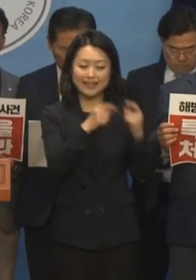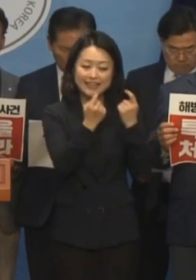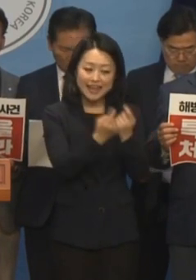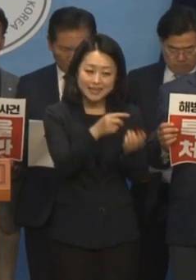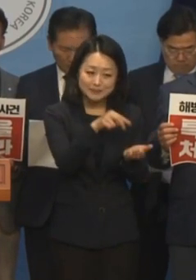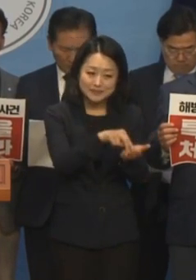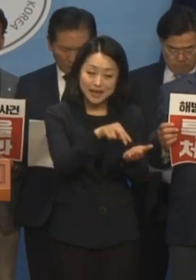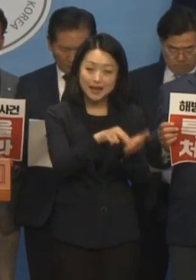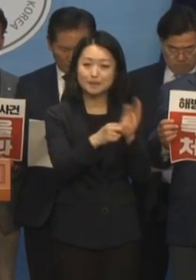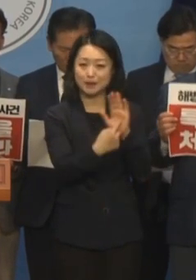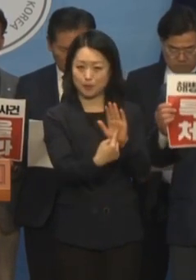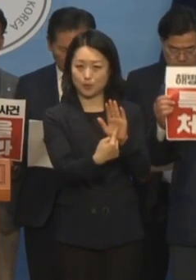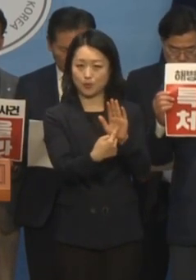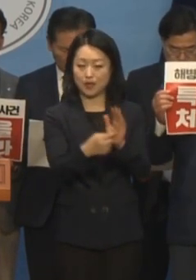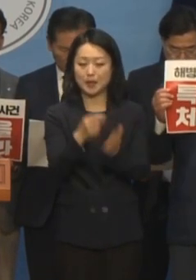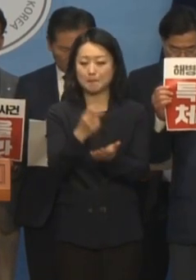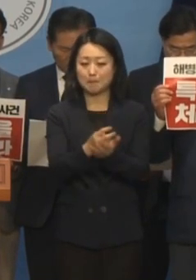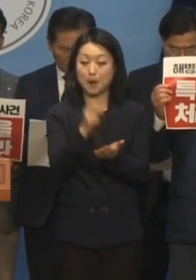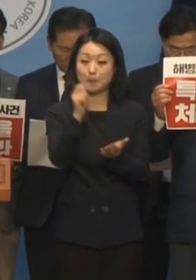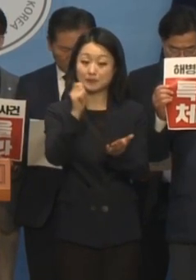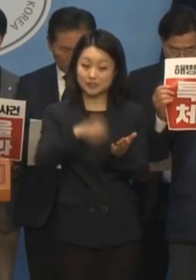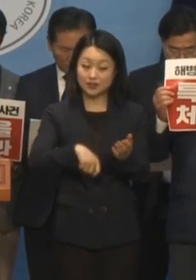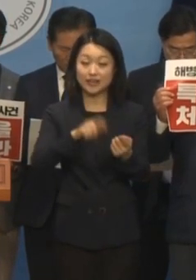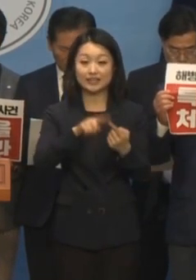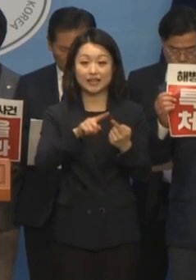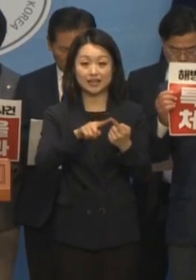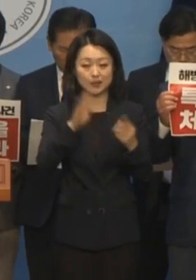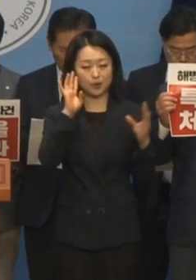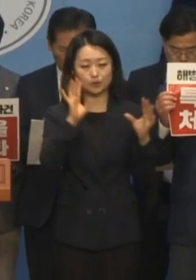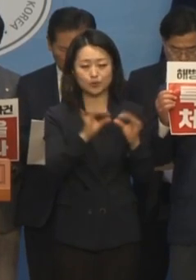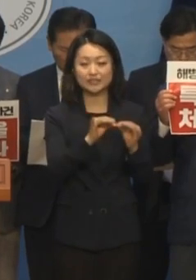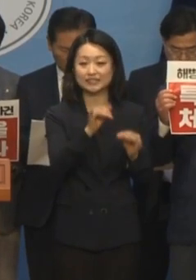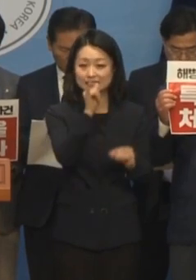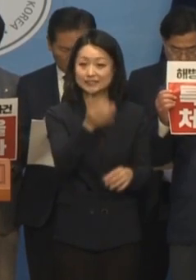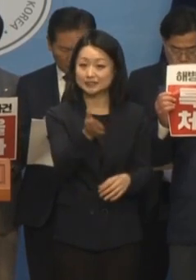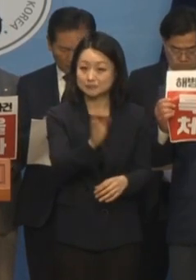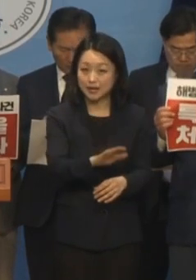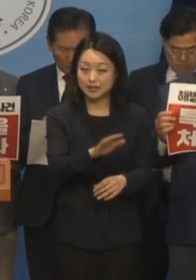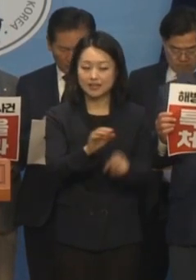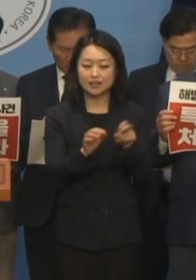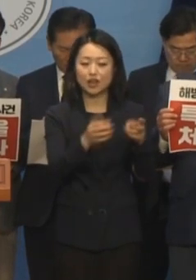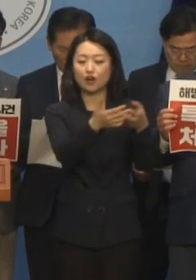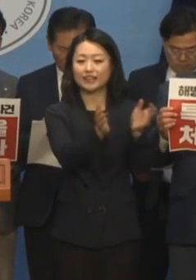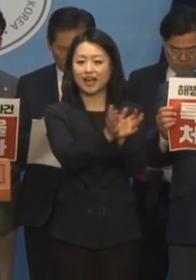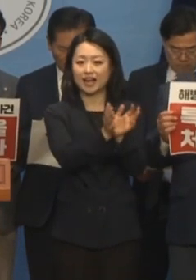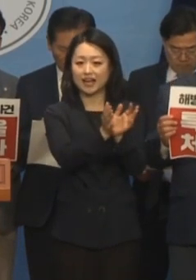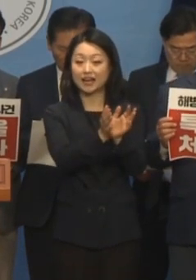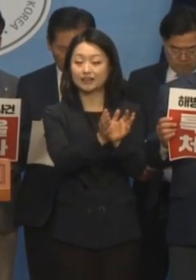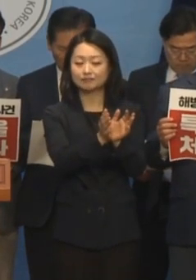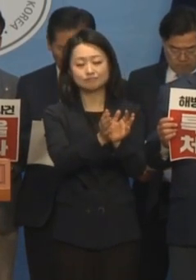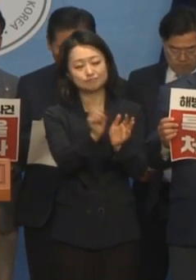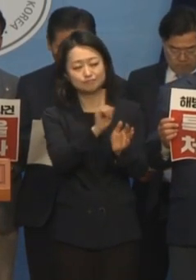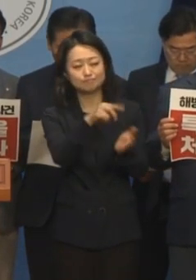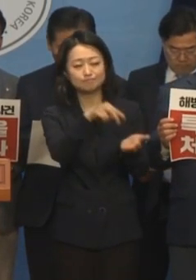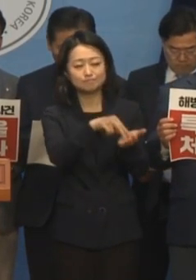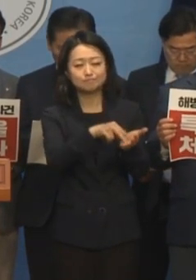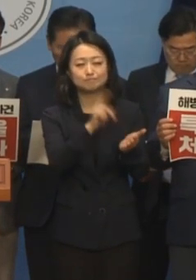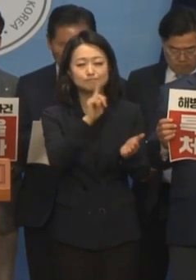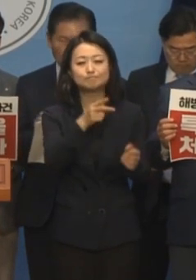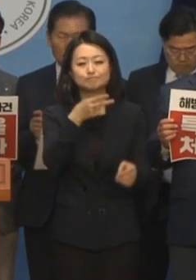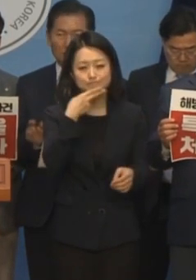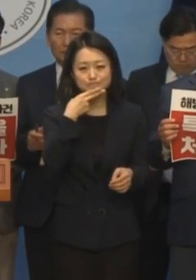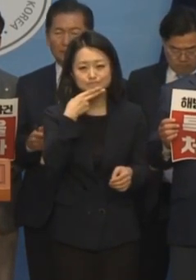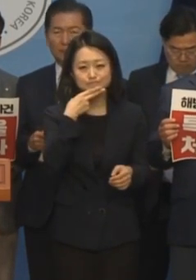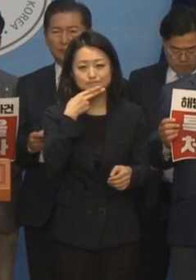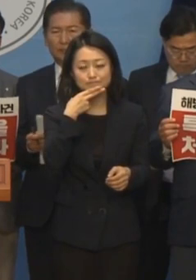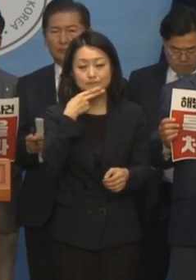전제로 이 법을 처리해야 되는 것 아니냐는 입장을 밝히고 있지만, 여당의 지도부 차원에서는 어떠한 입장 표명도 지금 없는